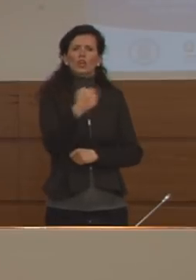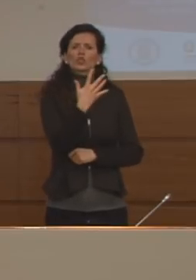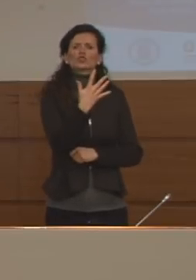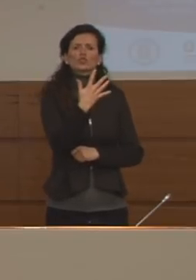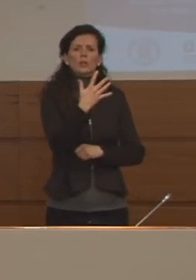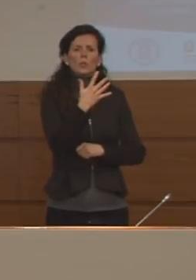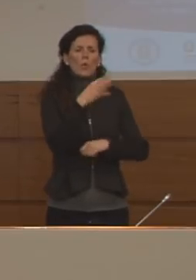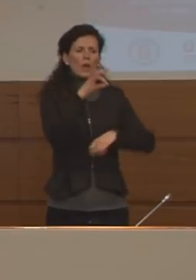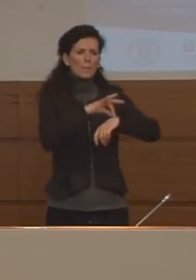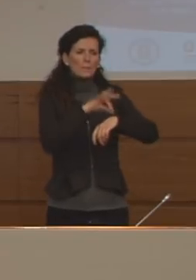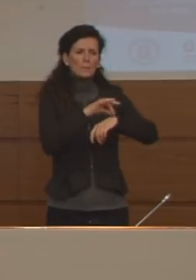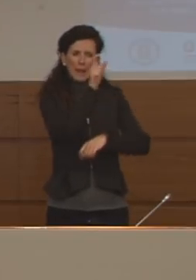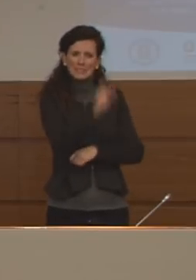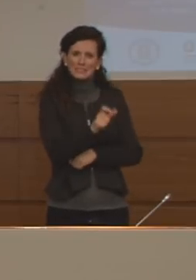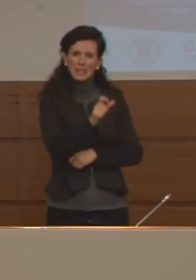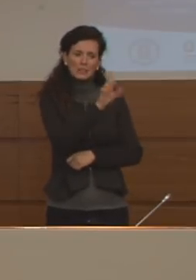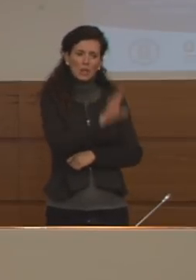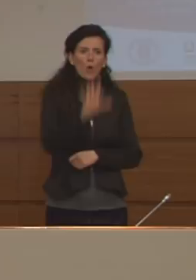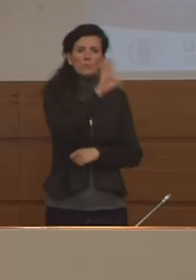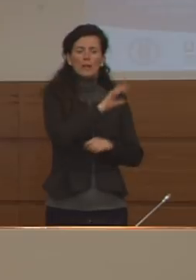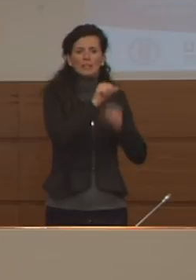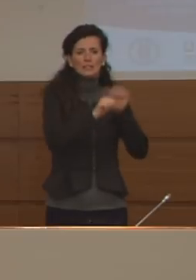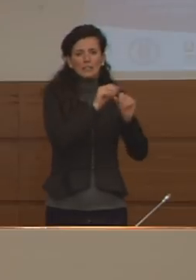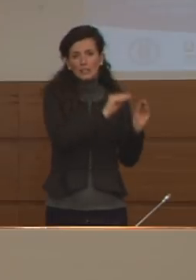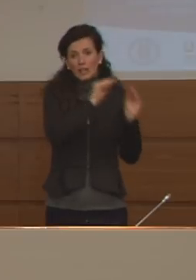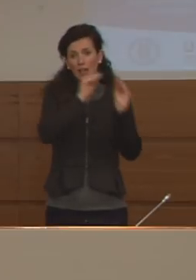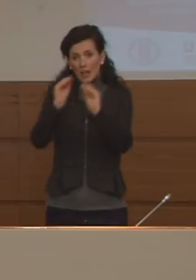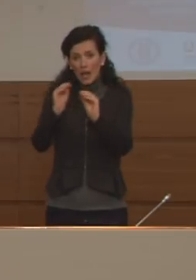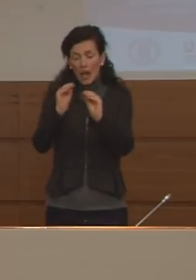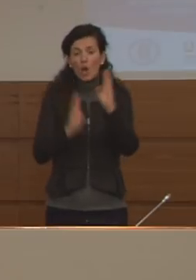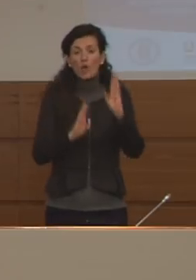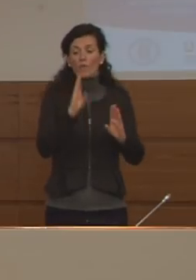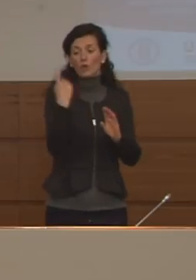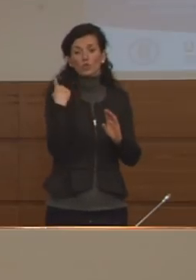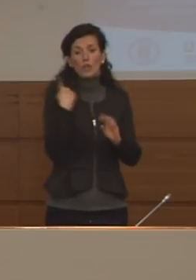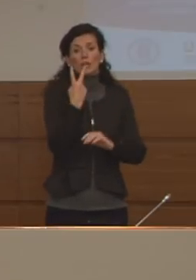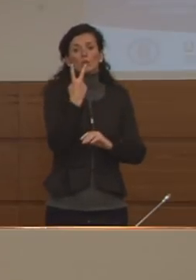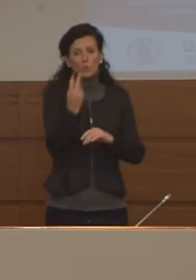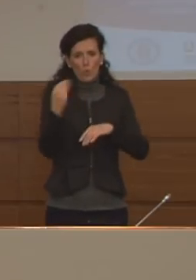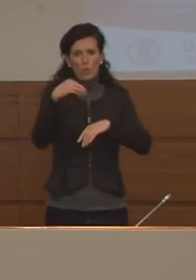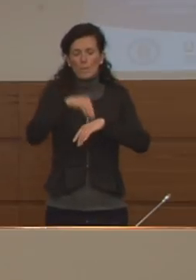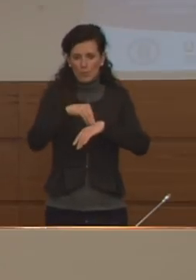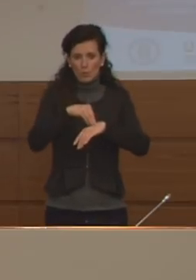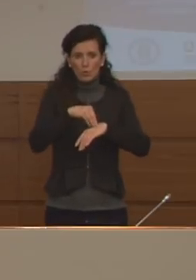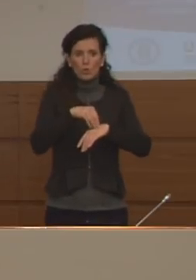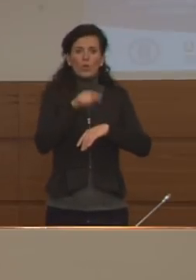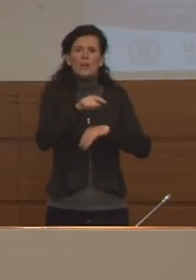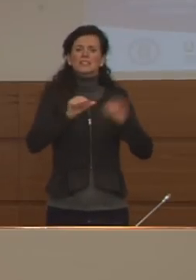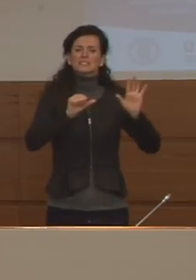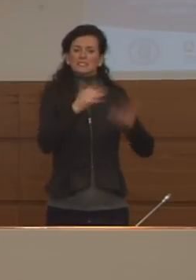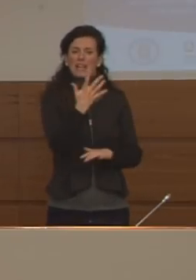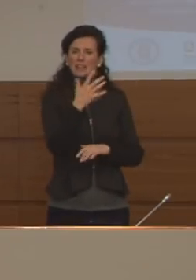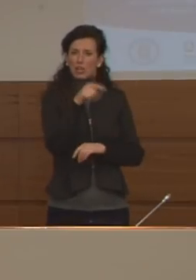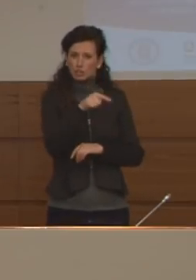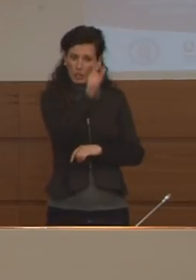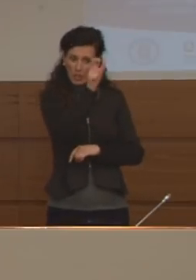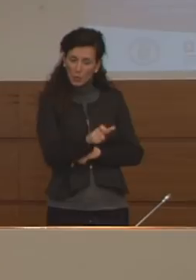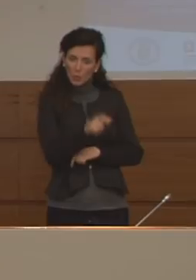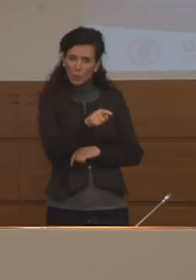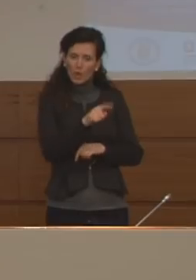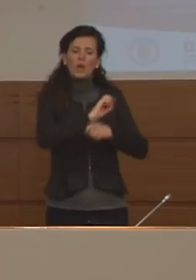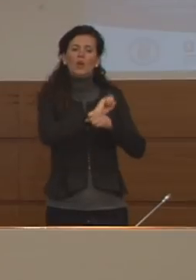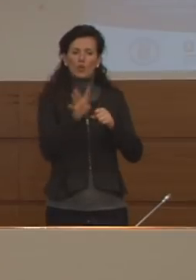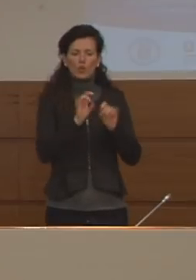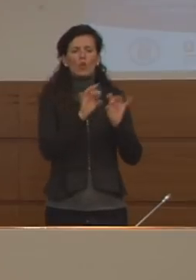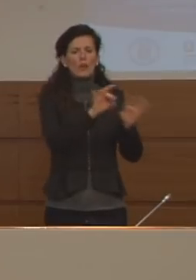lombardia 2 in più rispetto a ieri di questi 65 sono pazienti positivi al